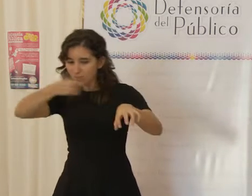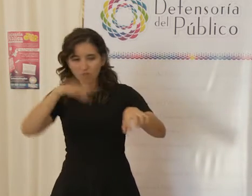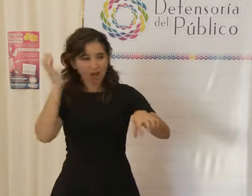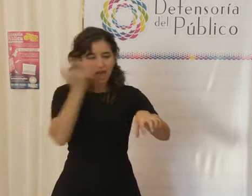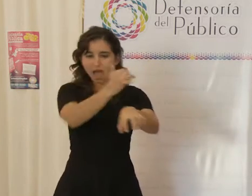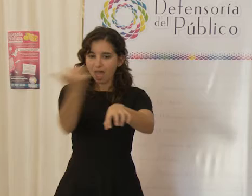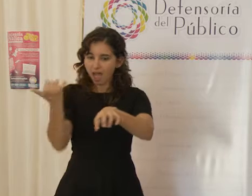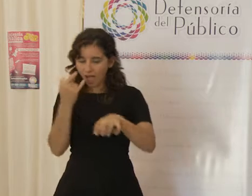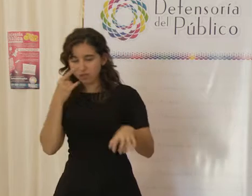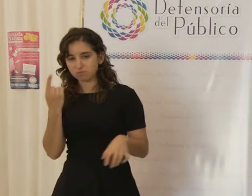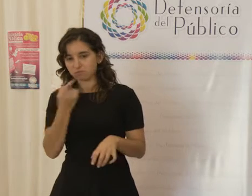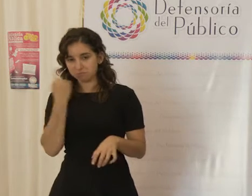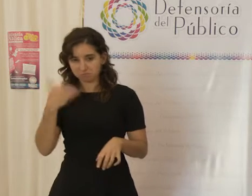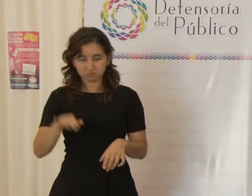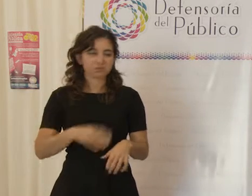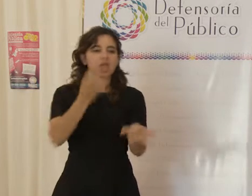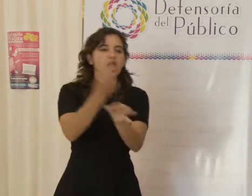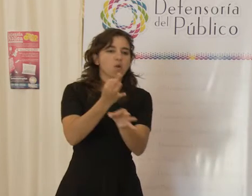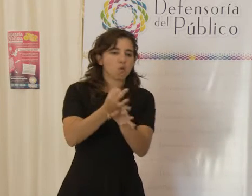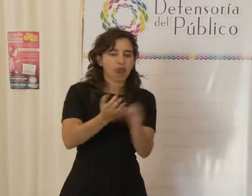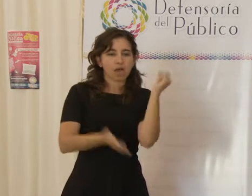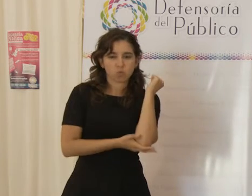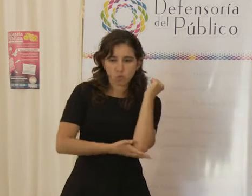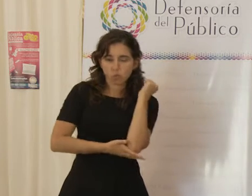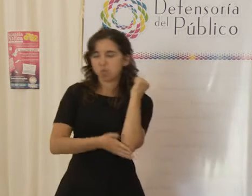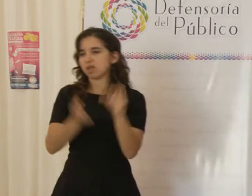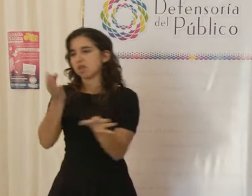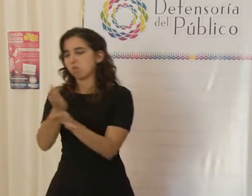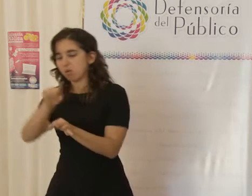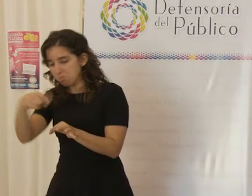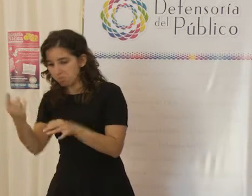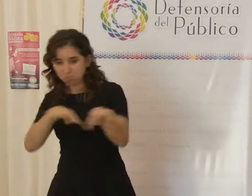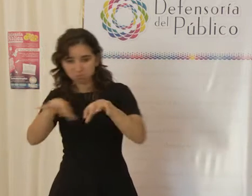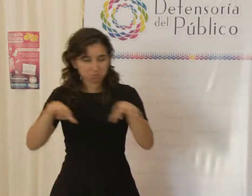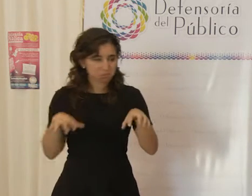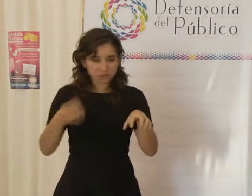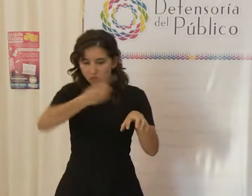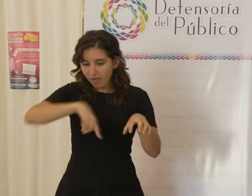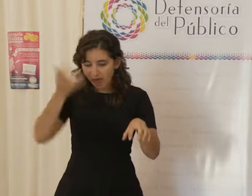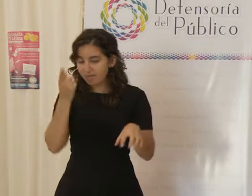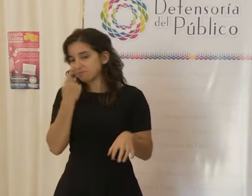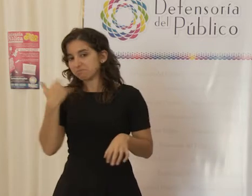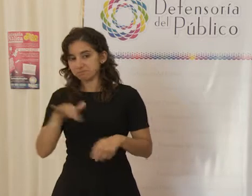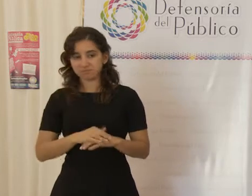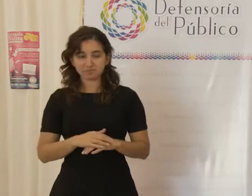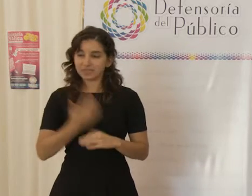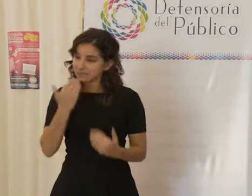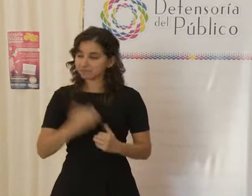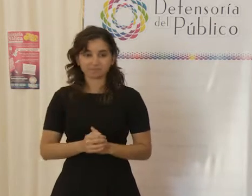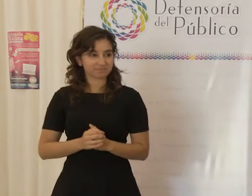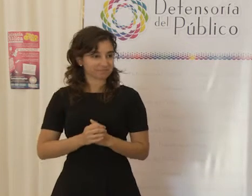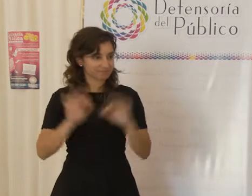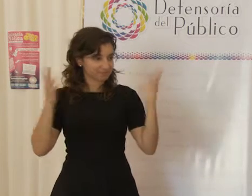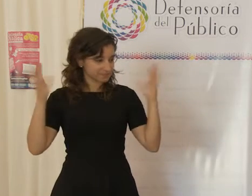o sea que sean comerciales bachiller puedan tener ese espacio como para hacerlo eso solo gracias